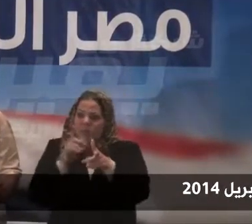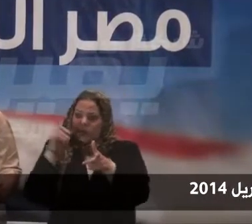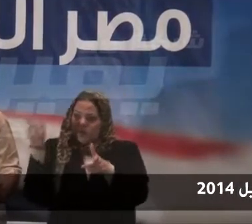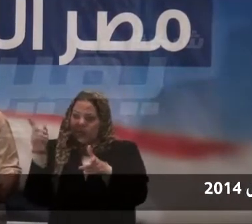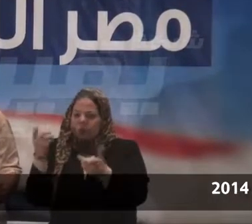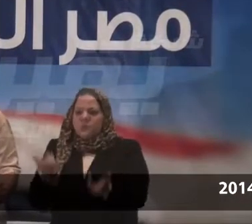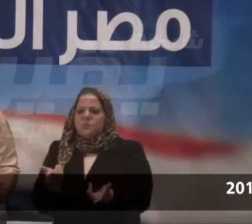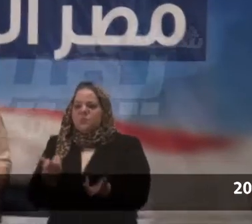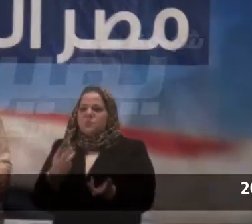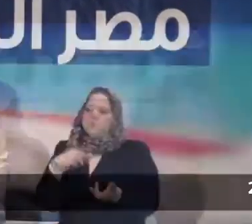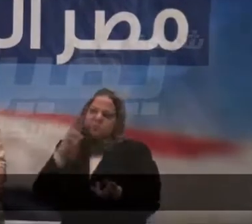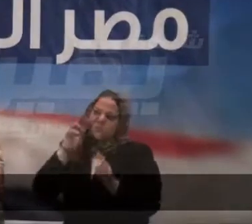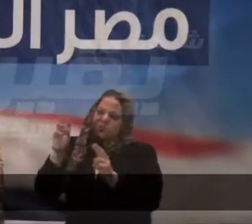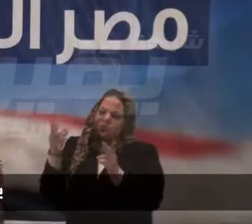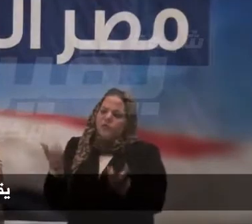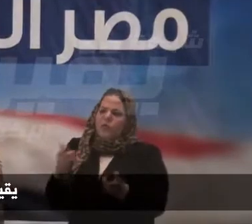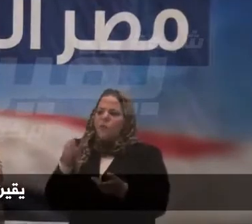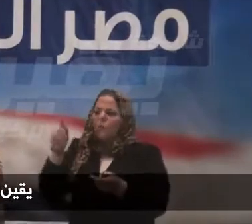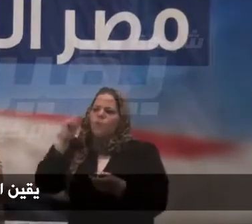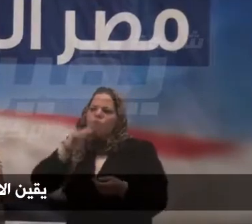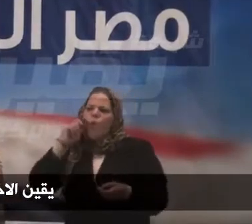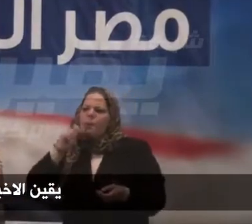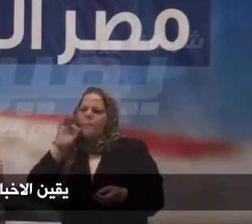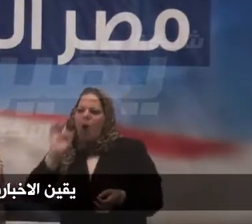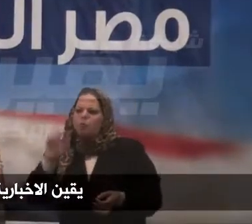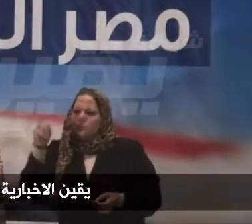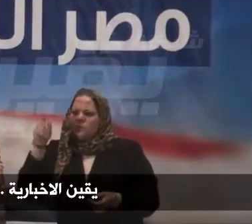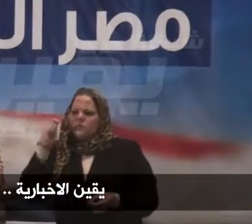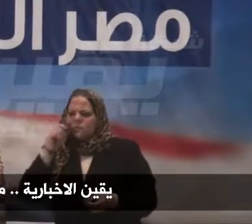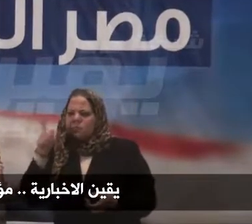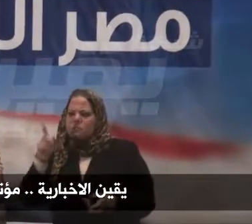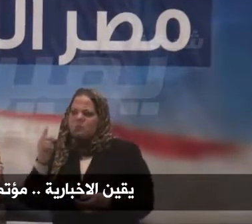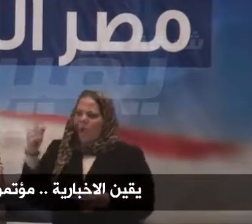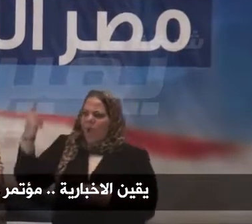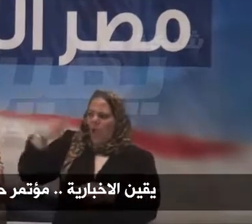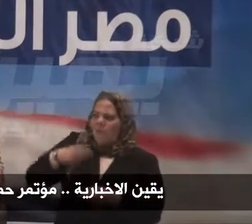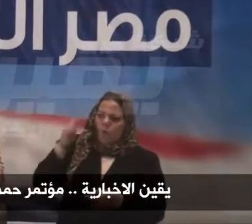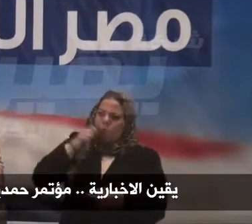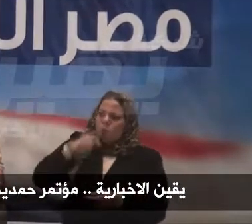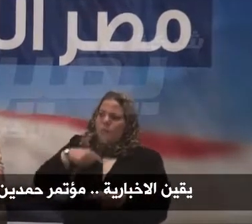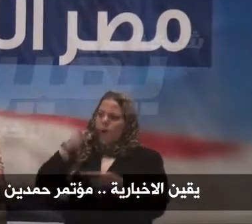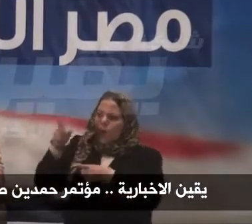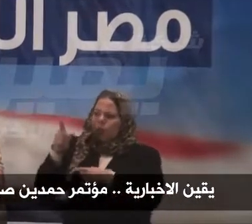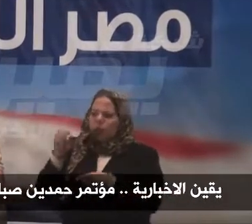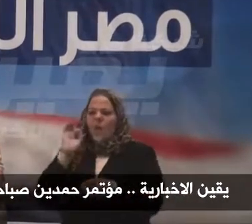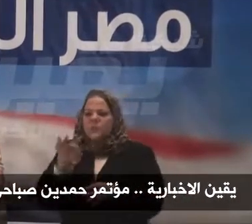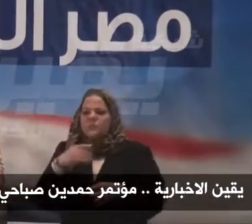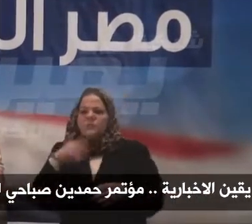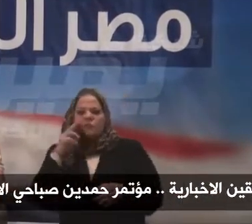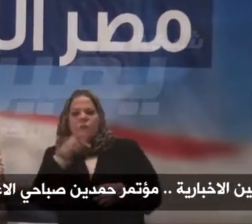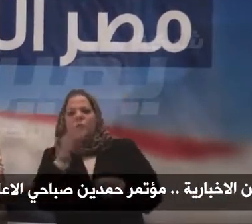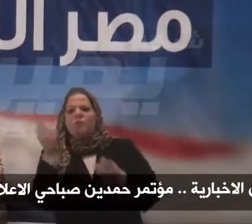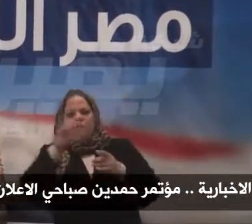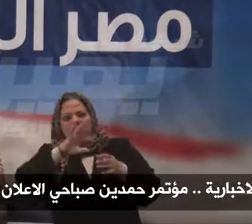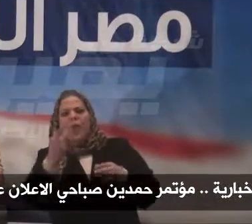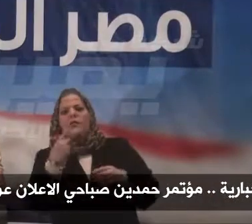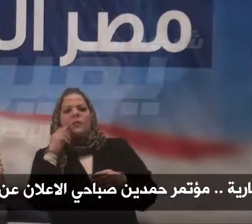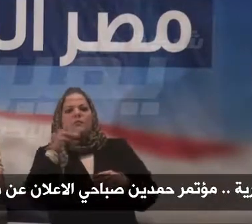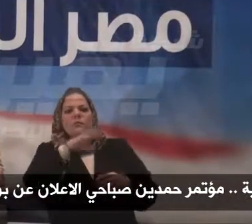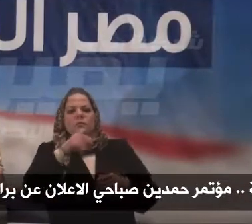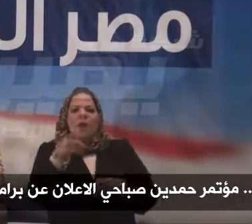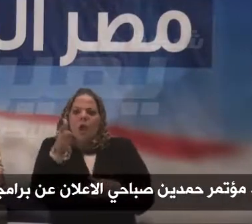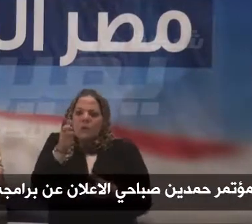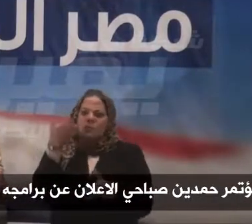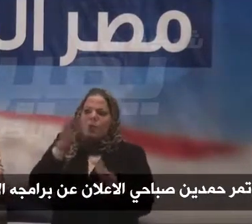أنا لا أبرئهم، فهم مجرمون ثرنا ضدهم، ولكن هناك آخرون وجهوا